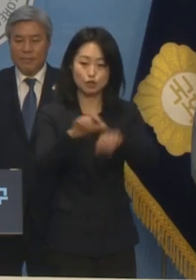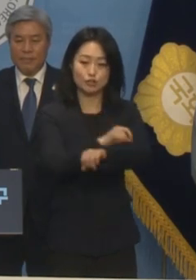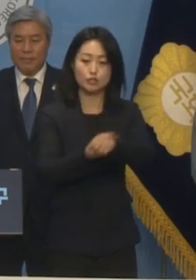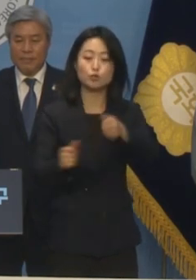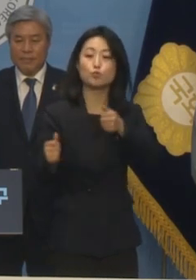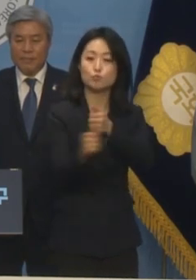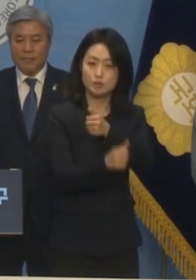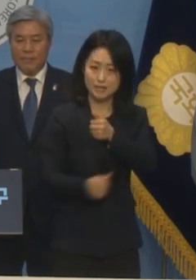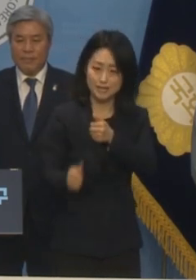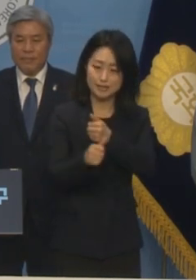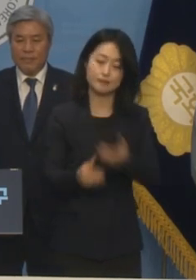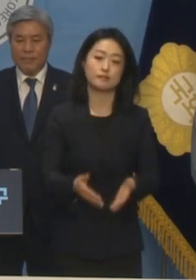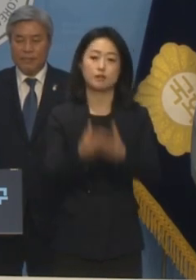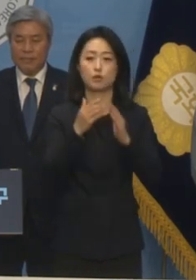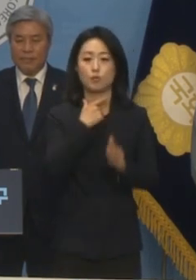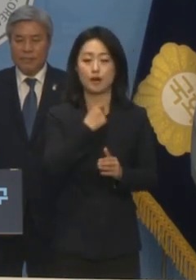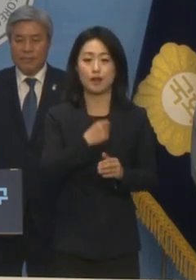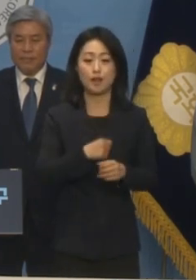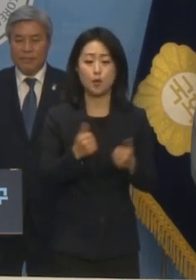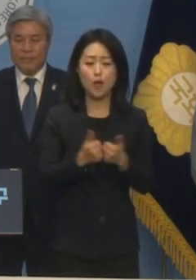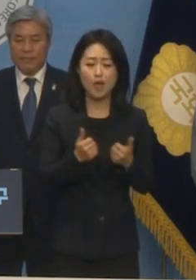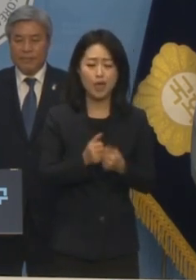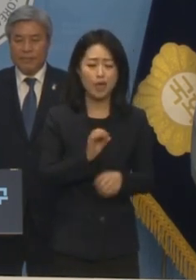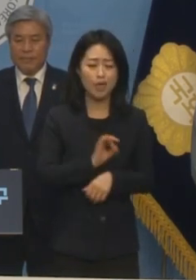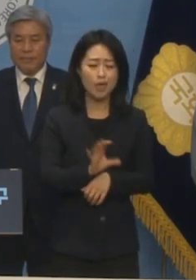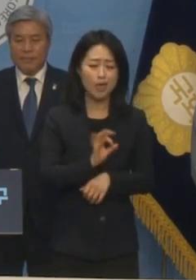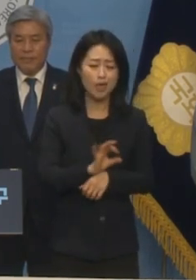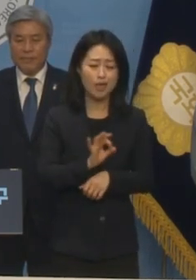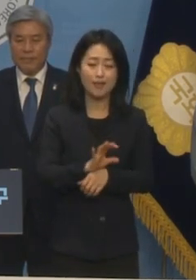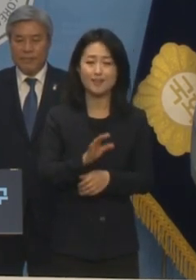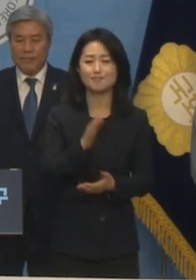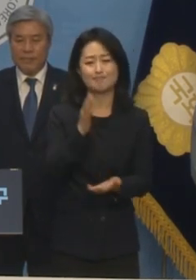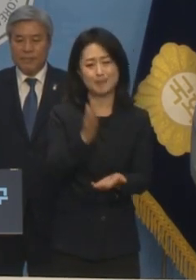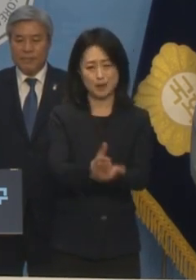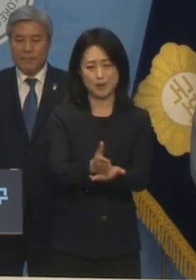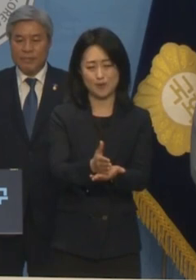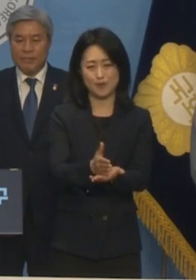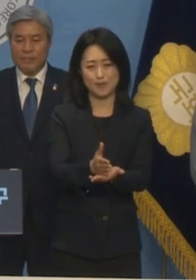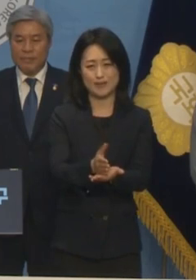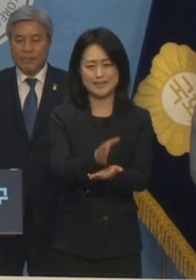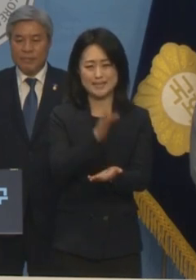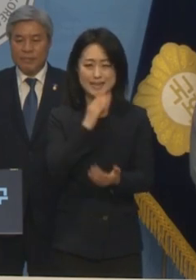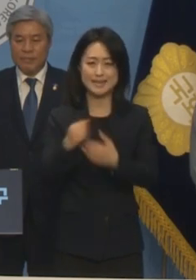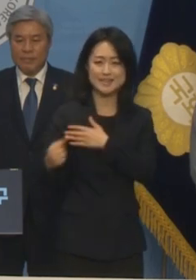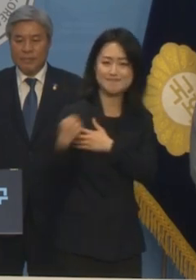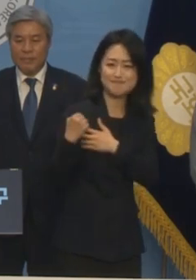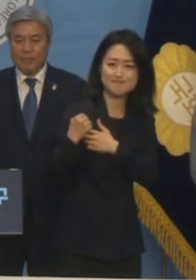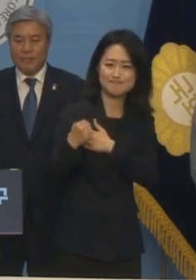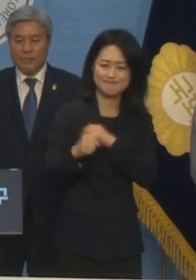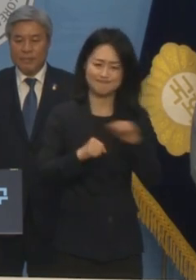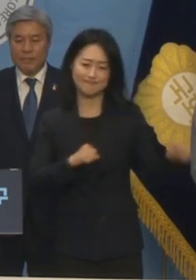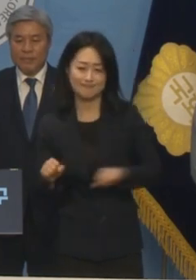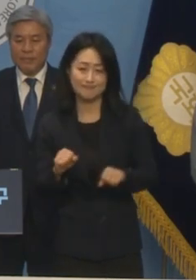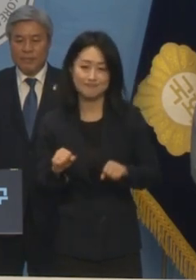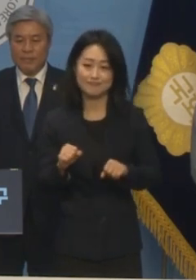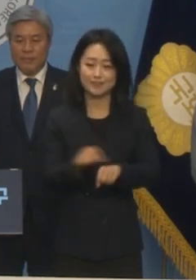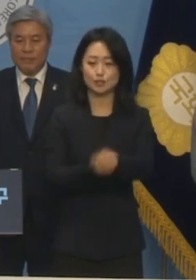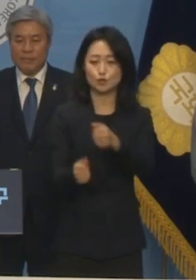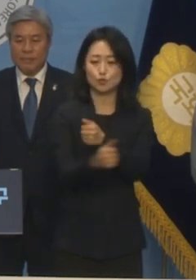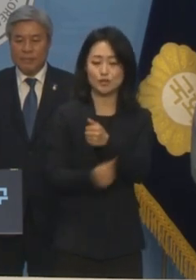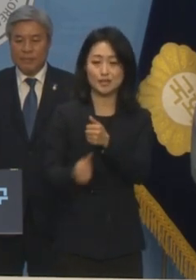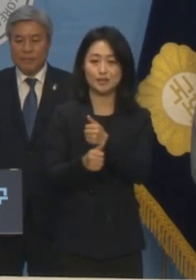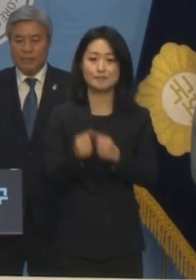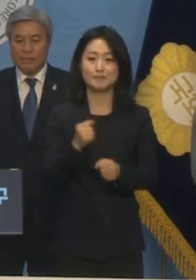상설화일 것입니다. 회의만 몇 번 진행하는 유명무실한 특위가 아니라 막강한 파워와 실행력을 가진 특위가